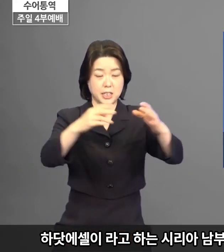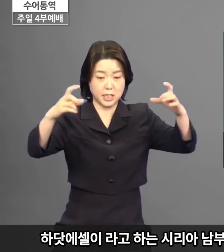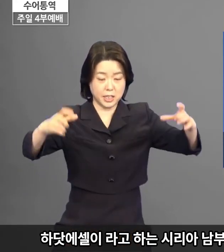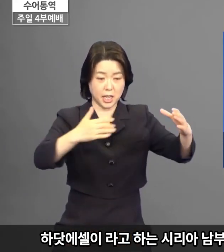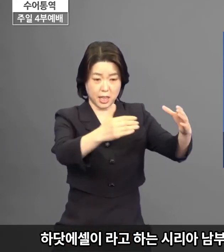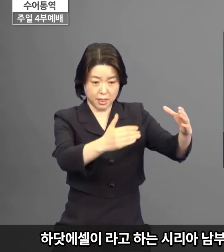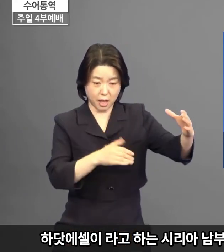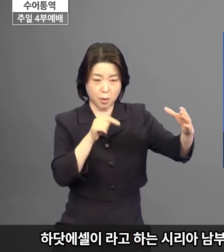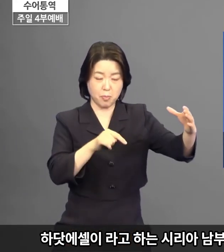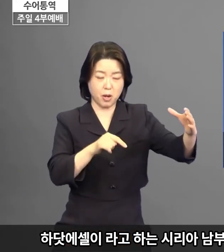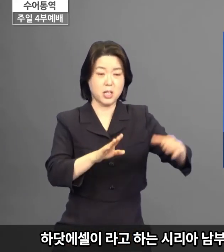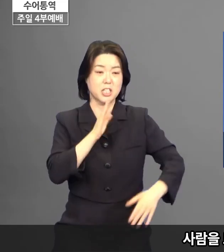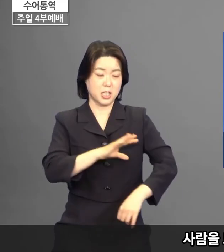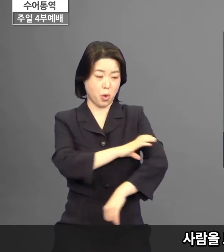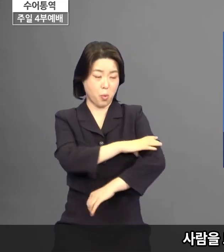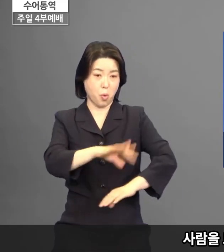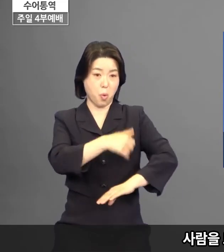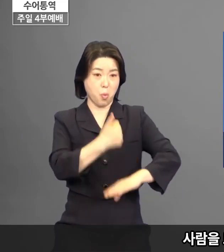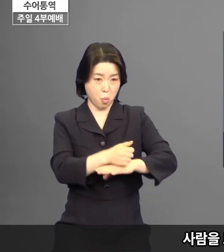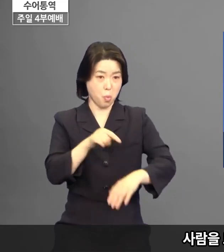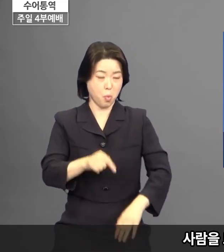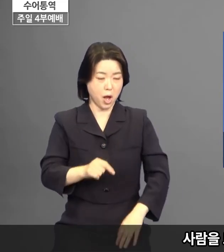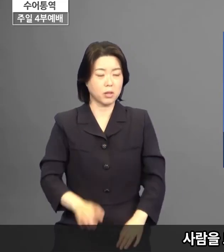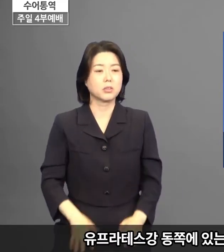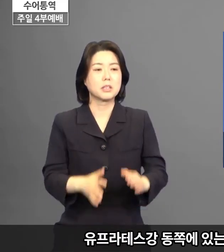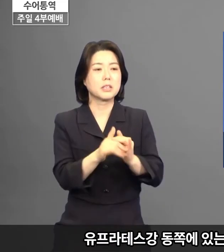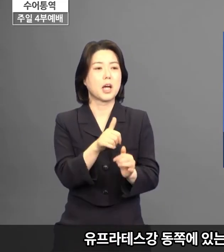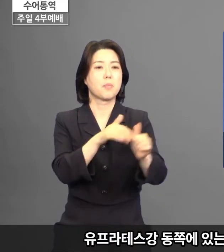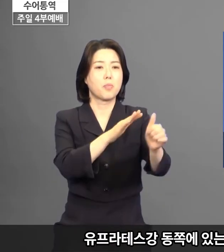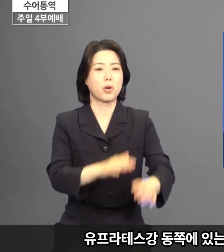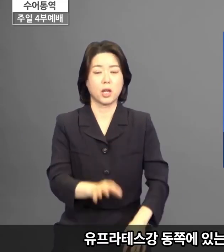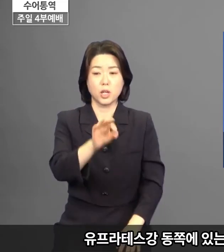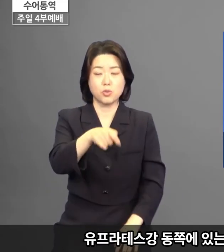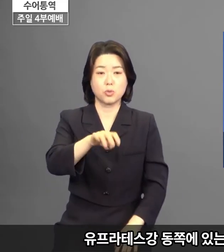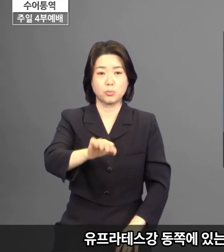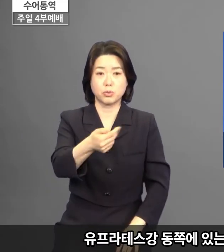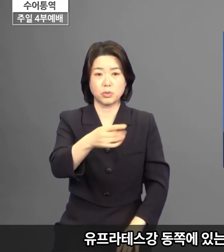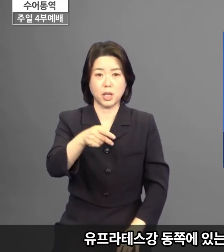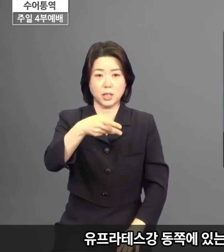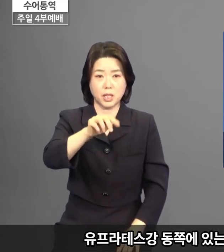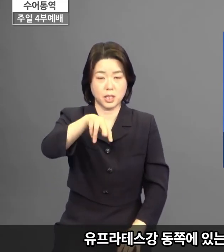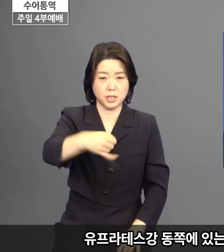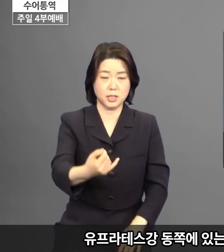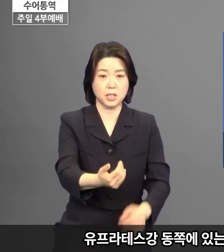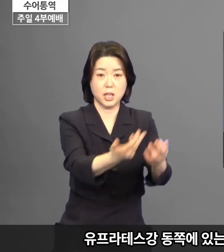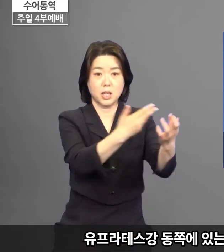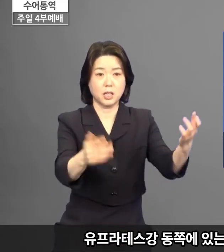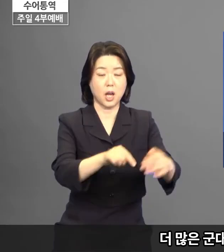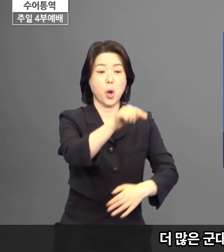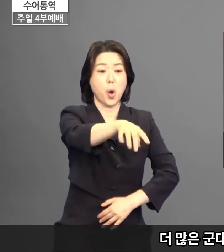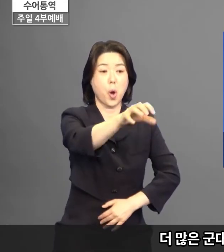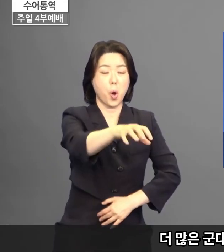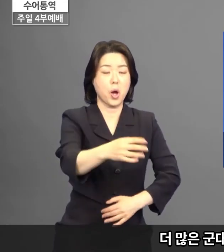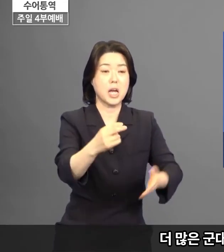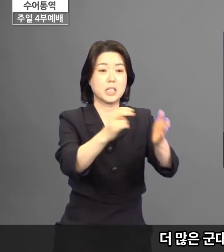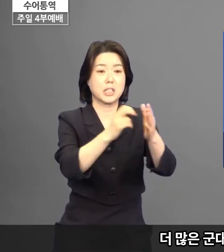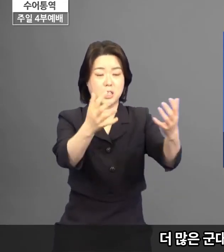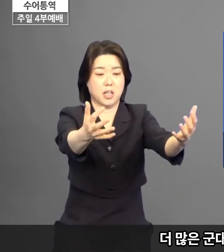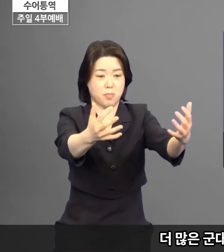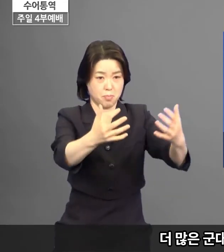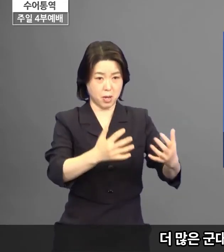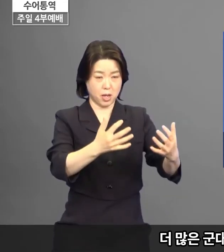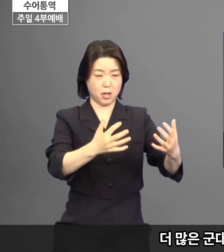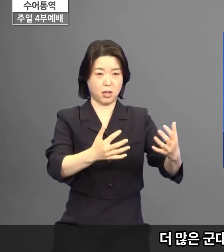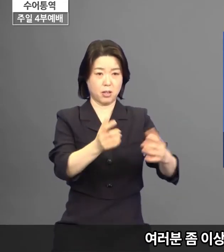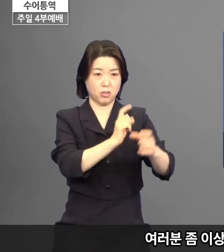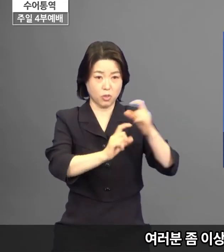실질적인 패권을 가진 왕이 사람을 보냅니다. 유프라테스강 동쪽에 있는 시리아 군대를 동원시켜서 더 많은 군대를